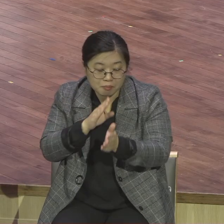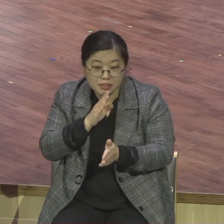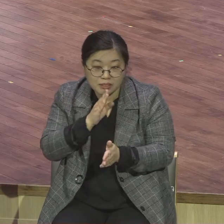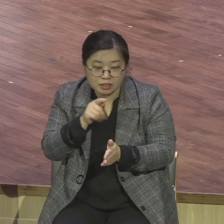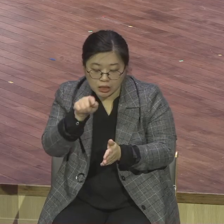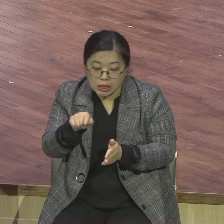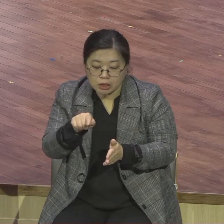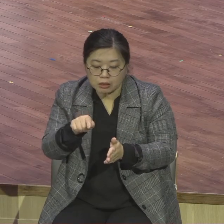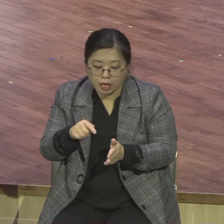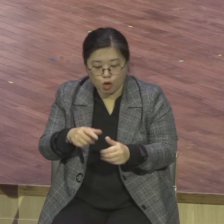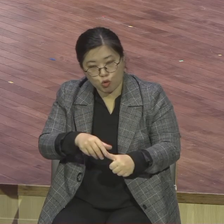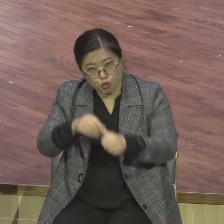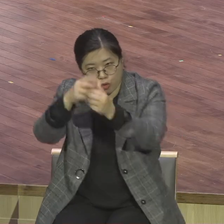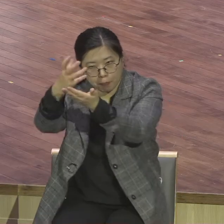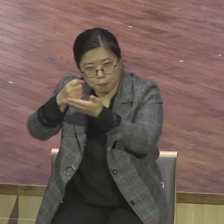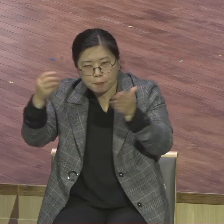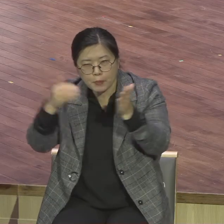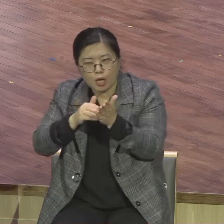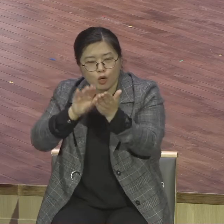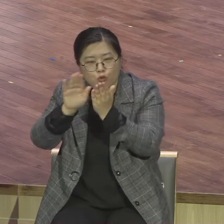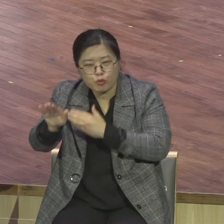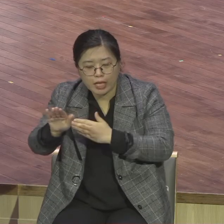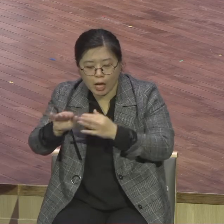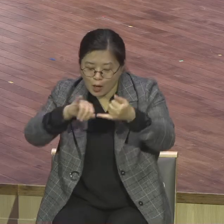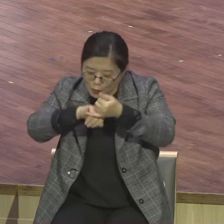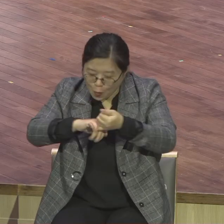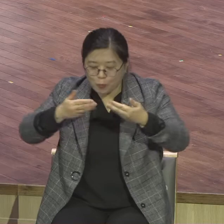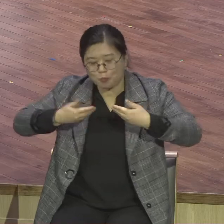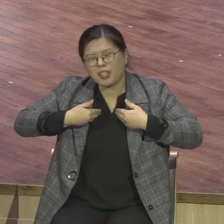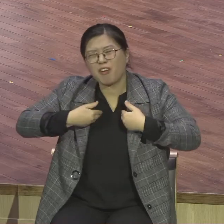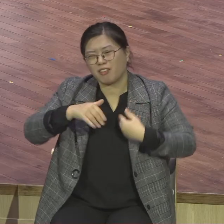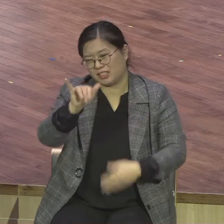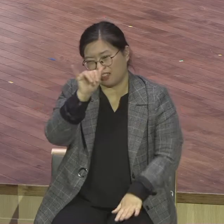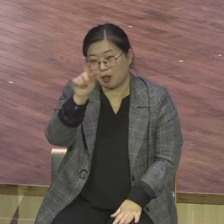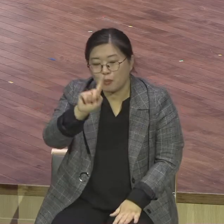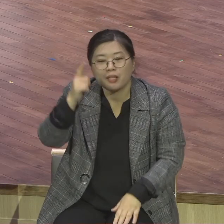하는 사실을 바울이 이 야고보가 강조하고 있어요.